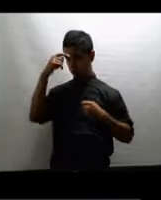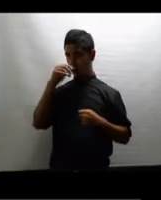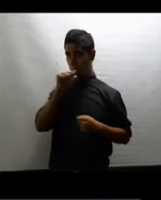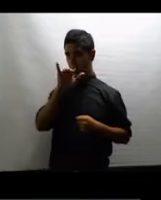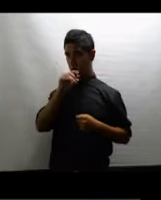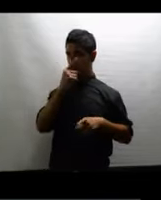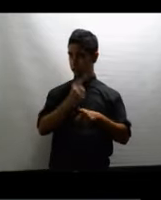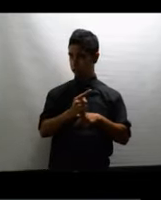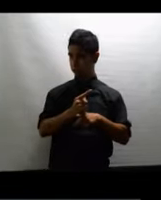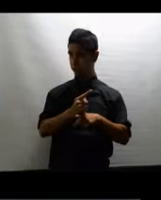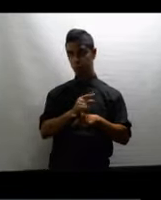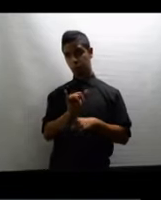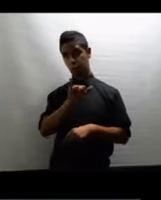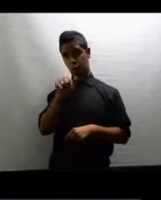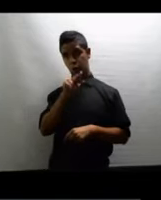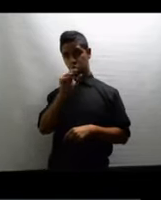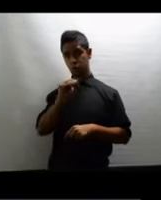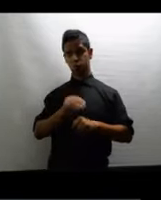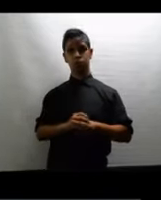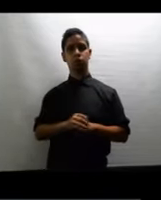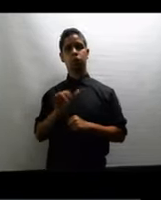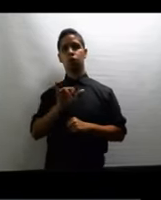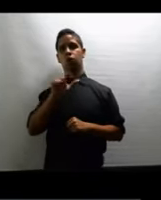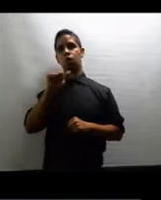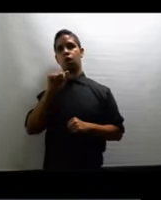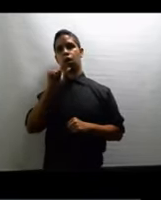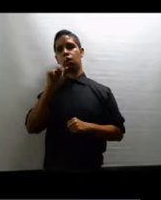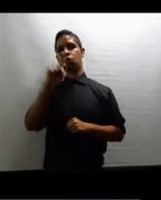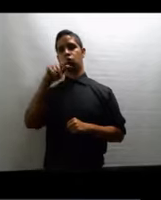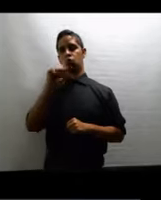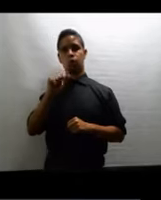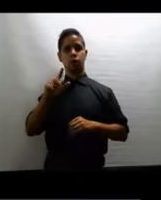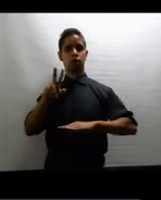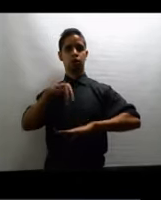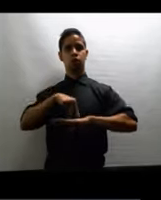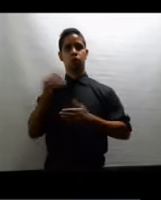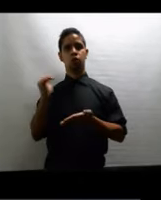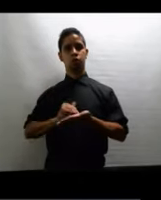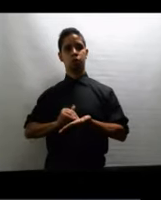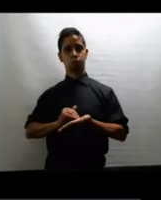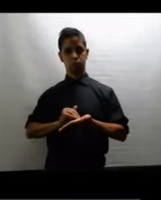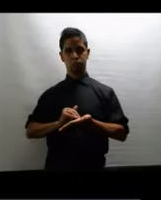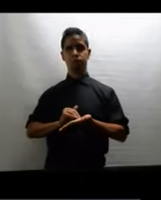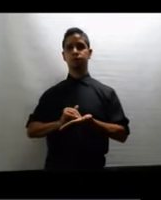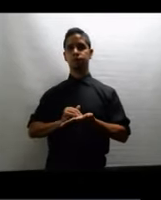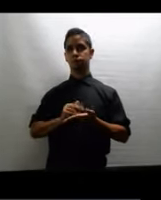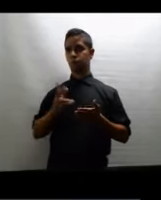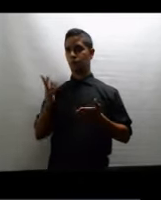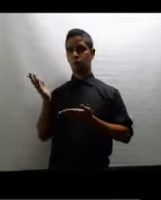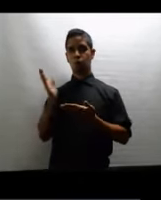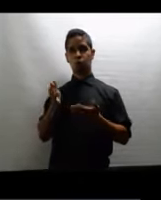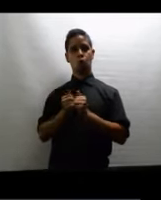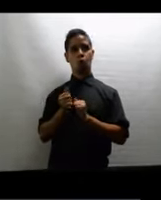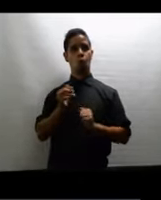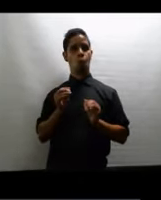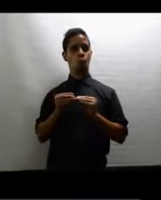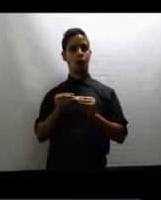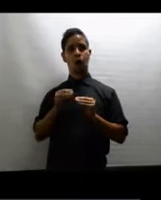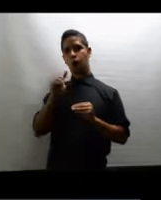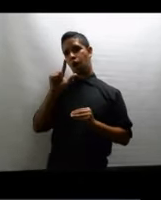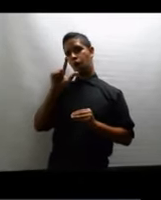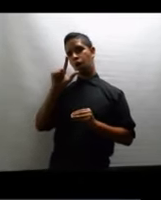Bueno, resucita la Lupe este domingo. Oye, ¿verdad? Viene con más flamenco. ¿Verdad? El 30 de abril.